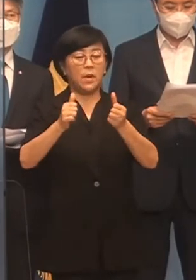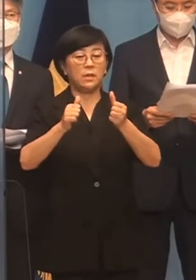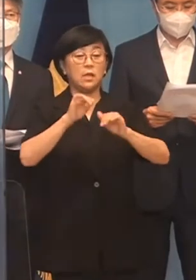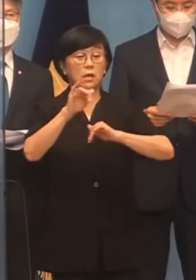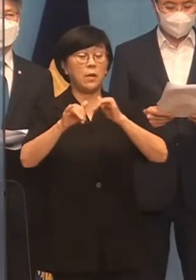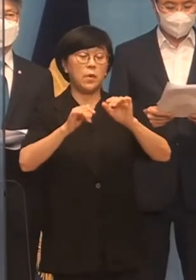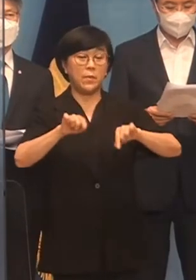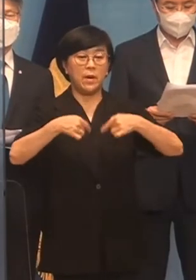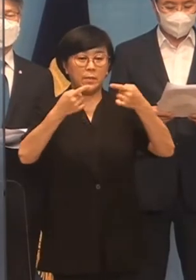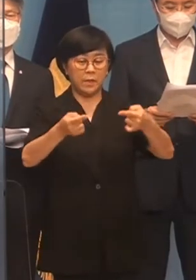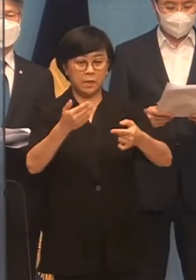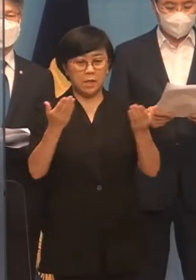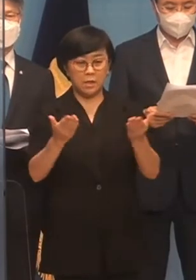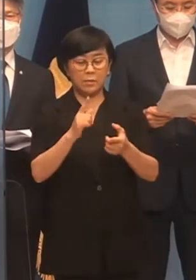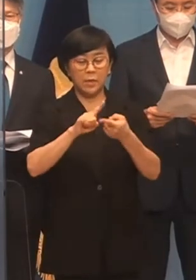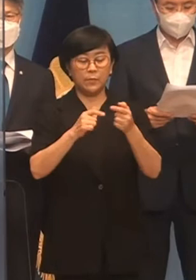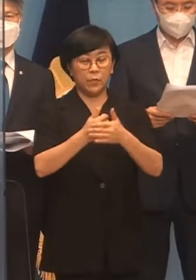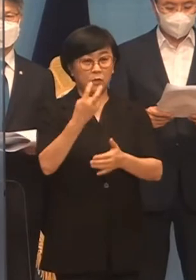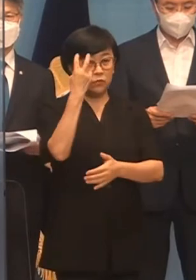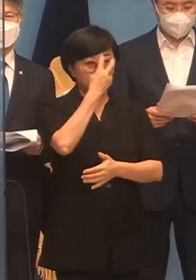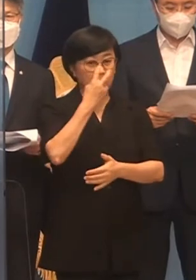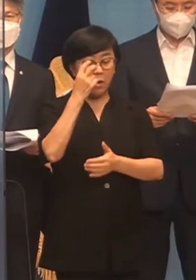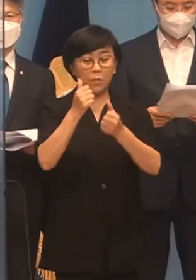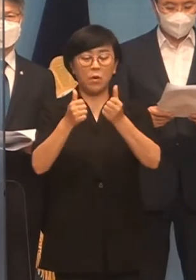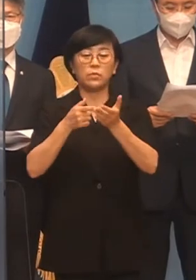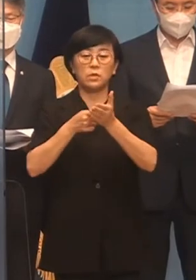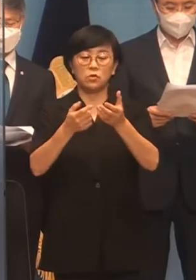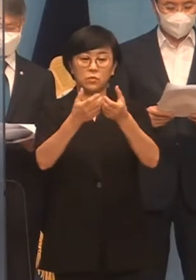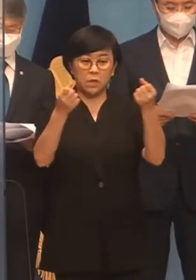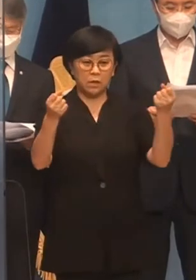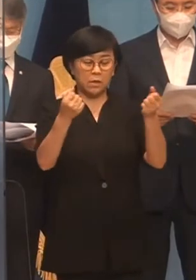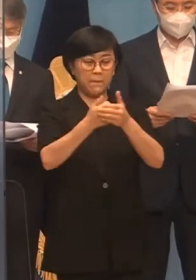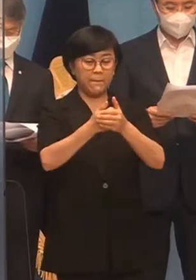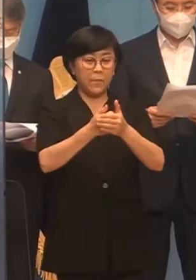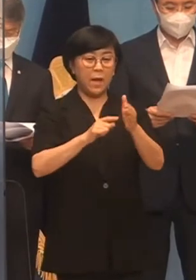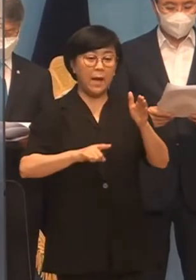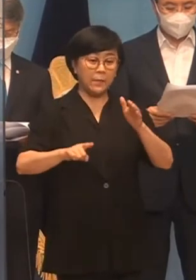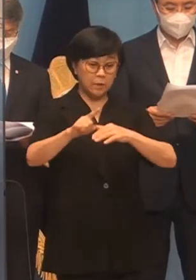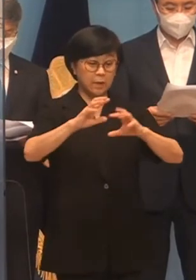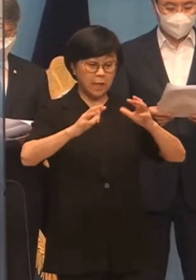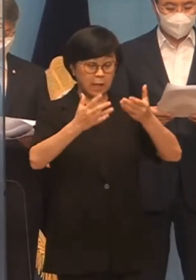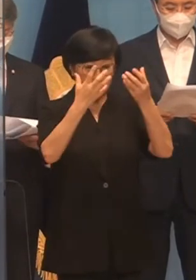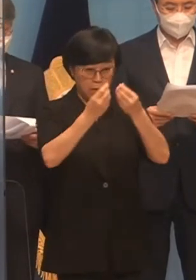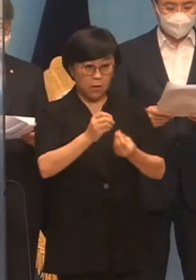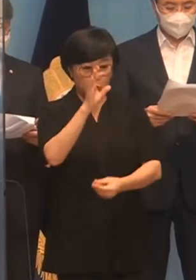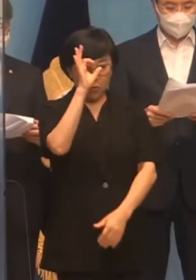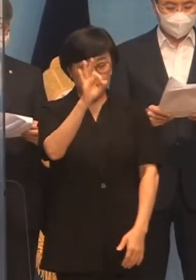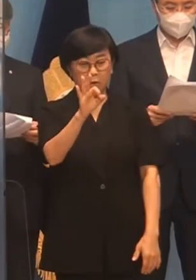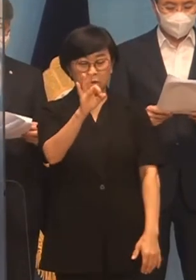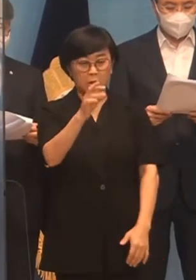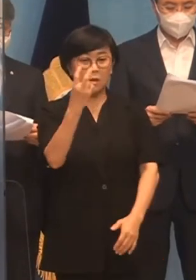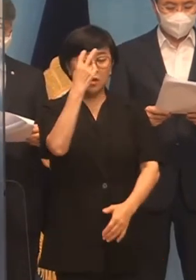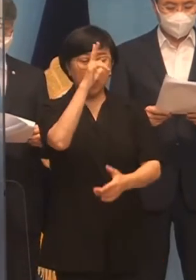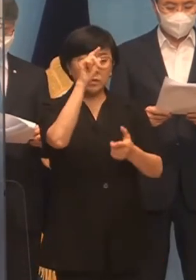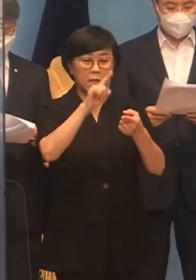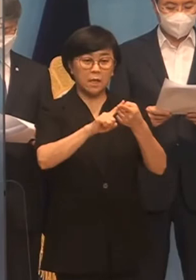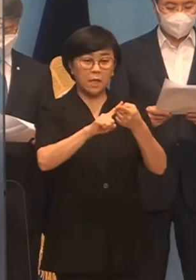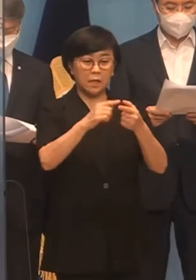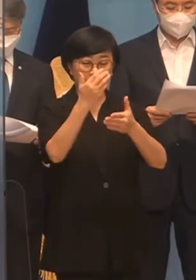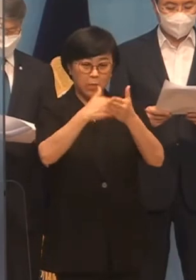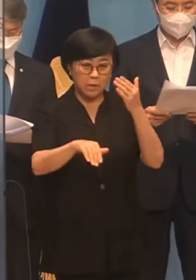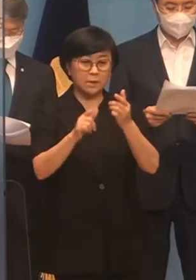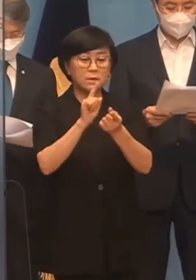주된 임무입니다. 수사와 기소를 분리한 대단 선진 법치국가의 예를 보아도 알 수 있습니다. 그래서 검찰에